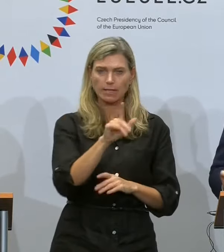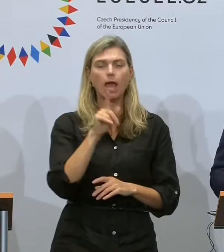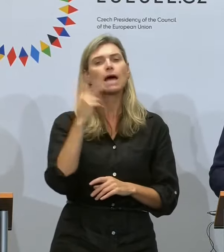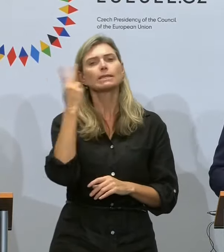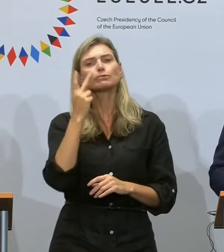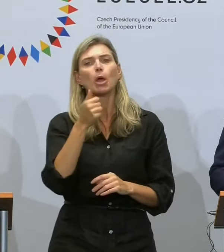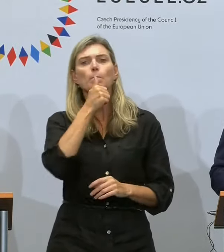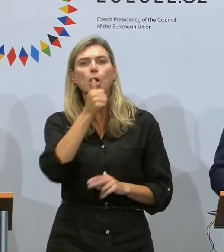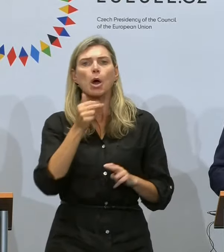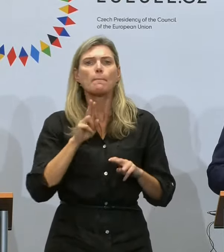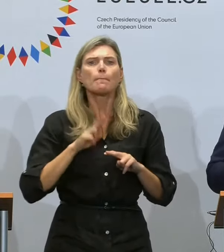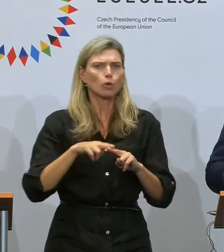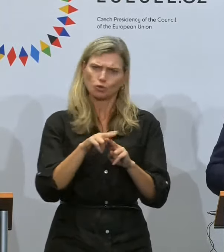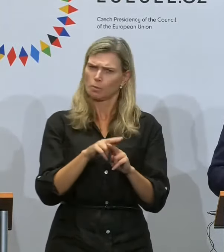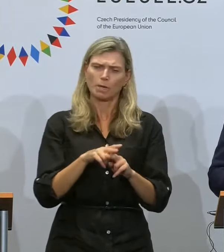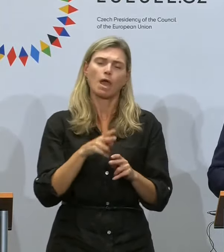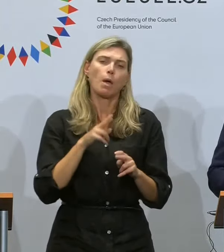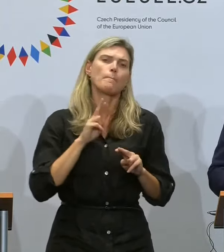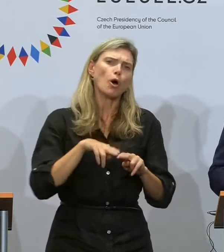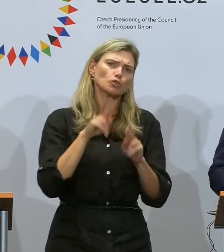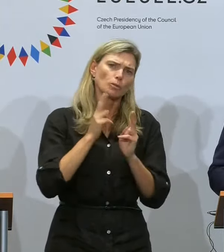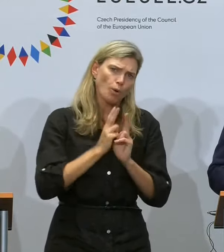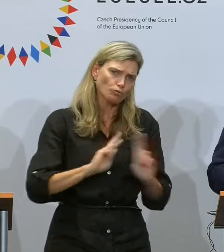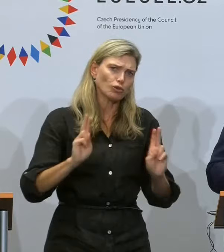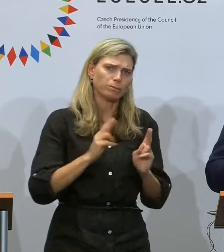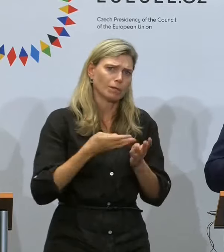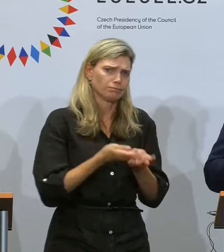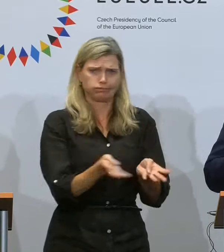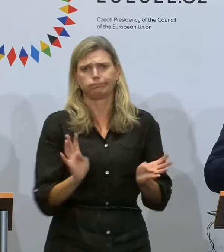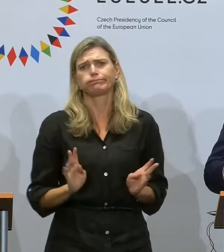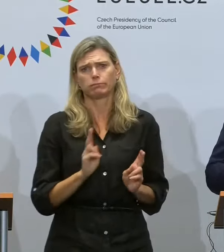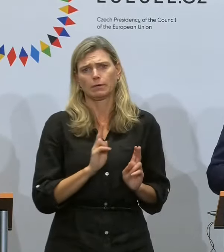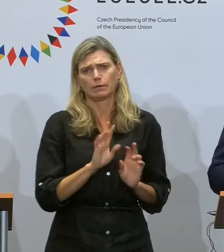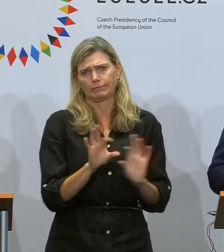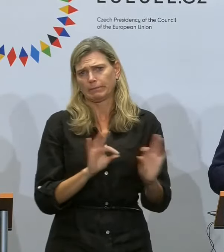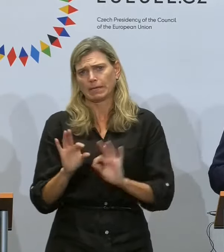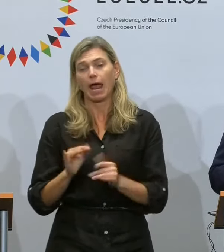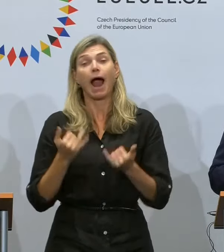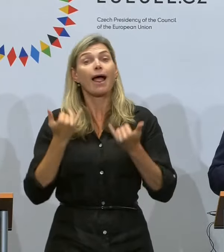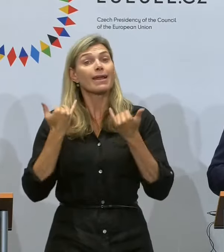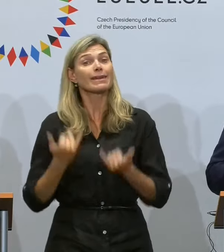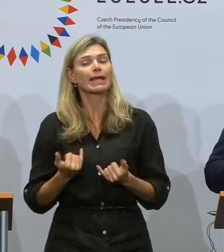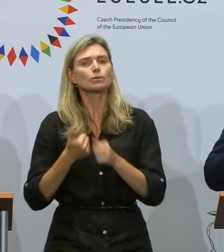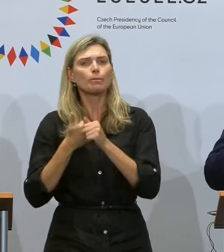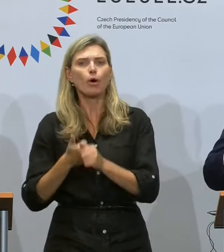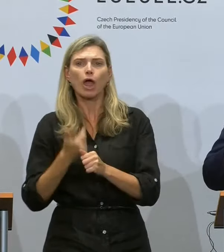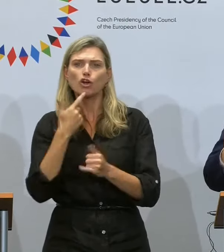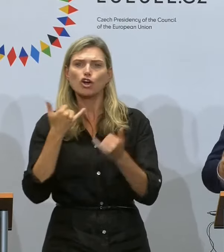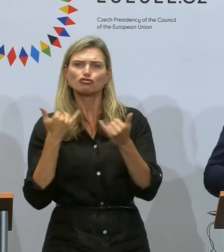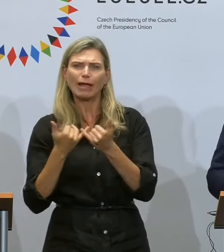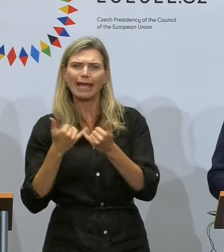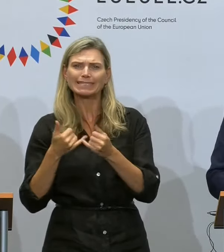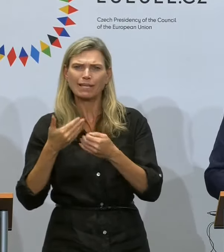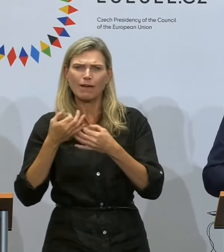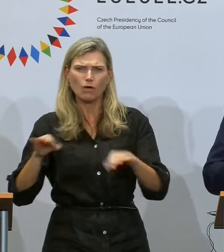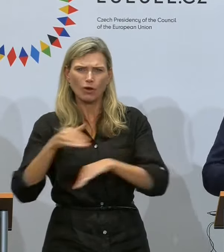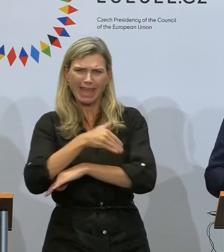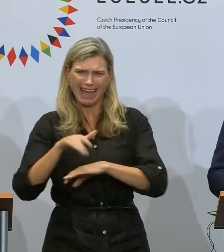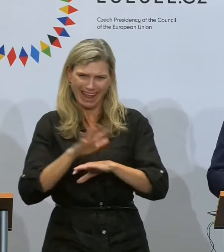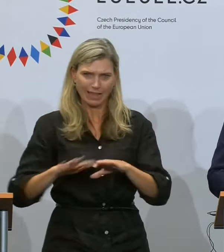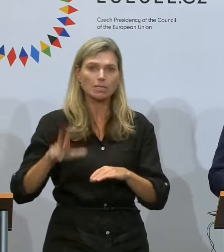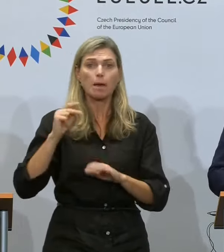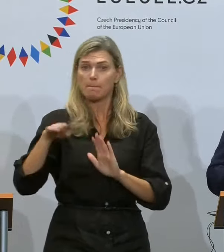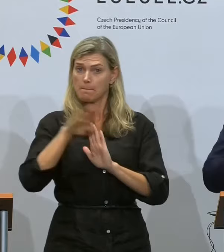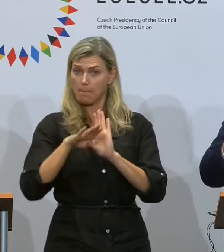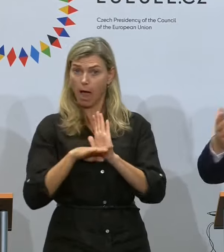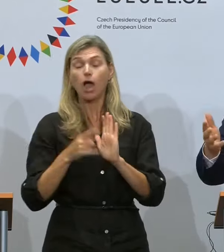cest je několik a zároveň platí, že už dneska podle schengenského kodexu ty státy mohou přijímat určitá